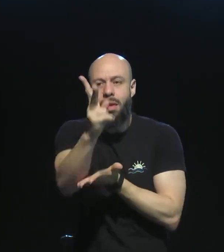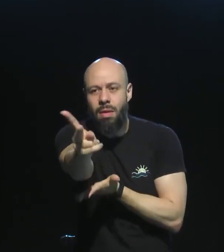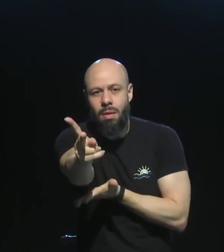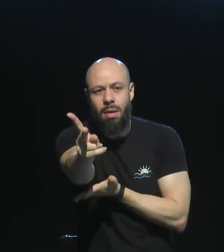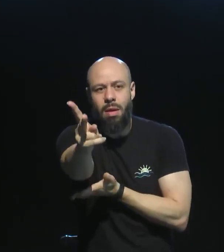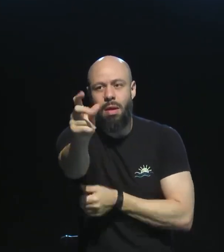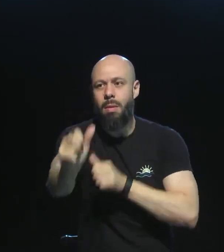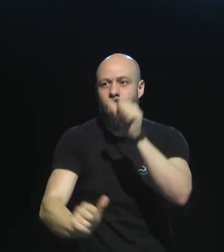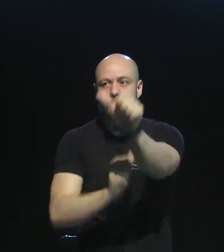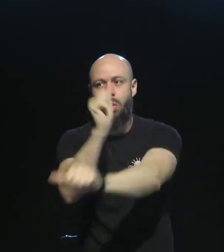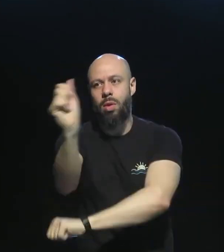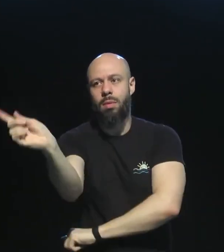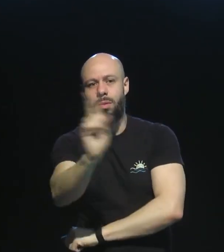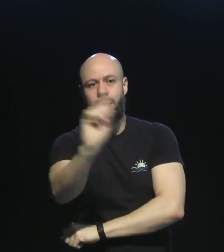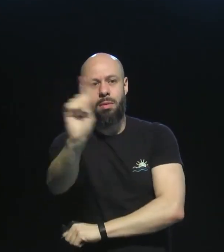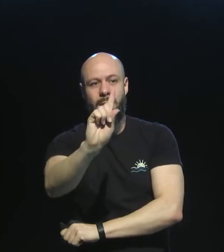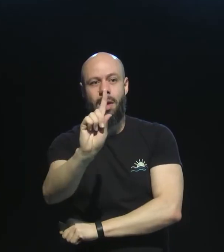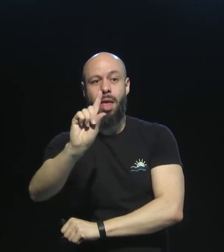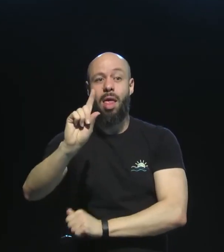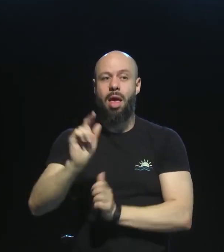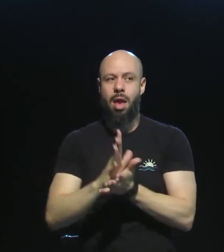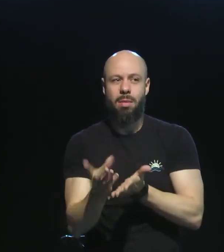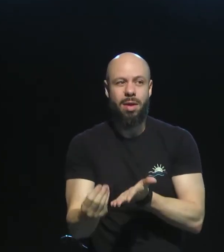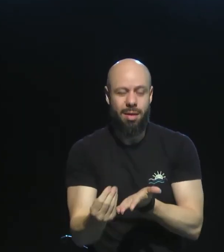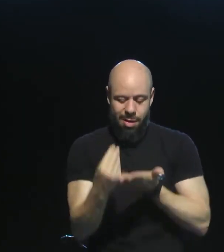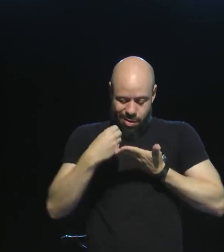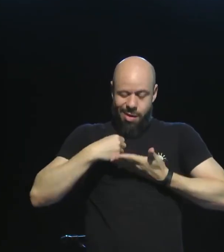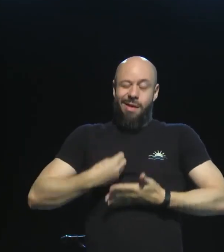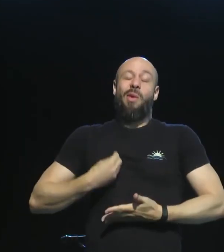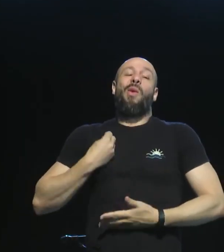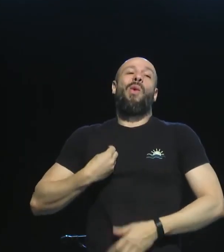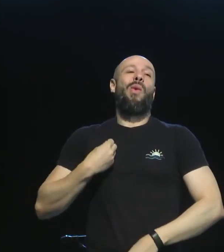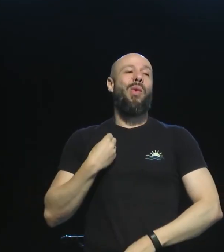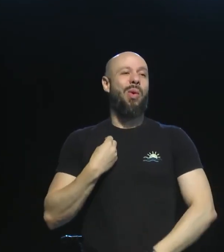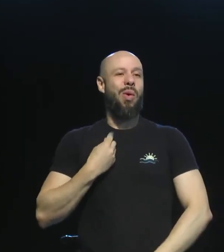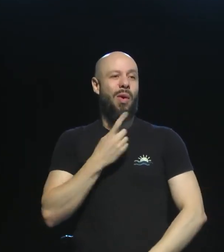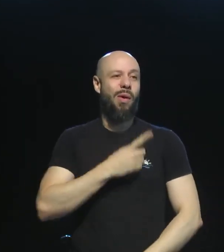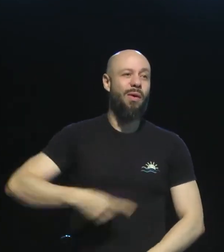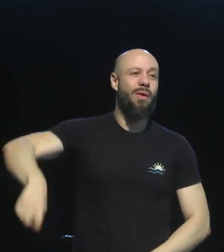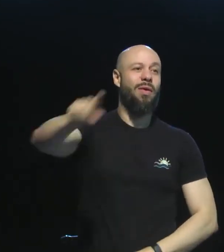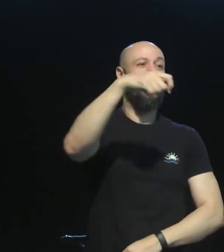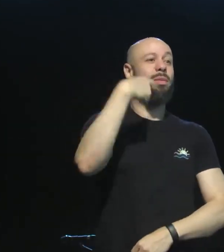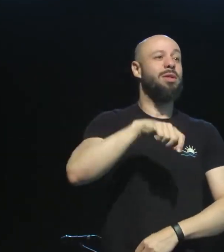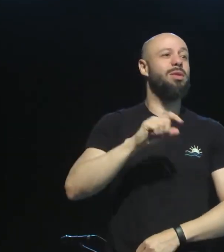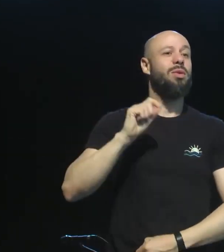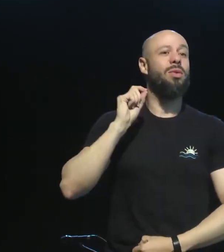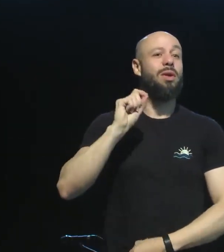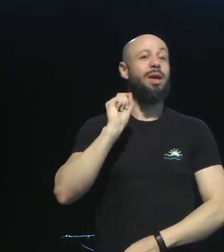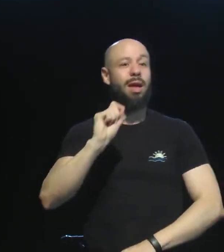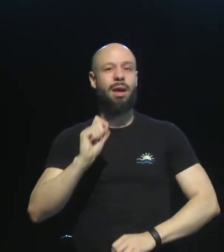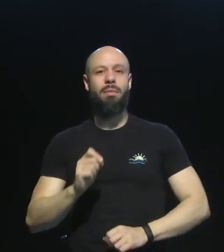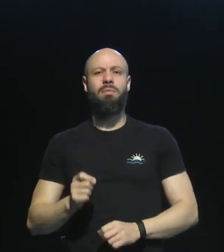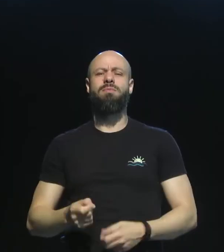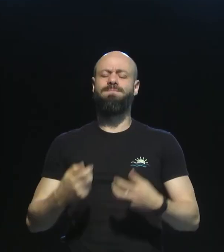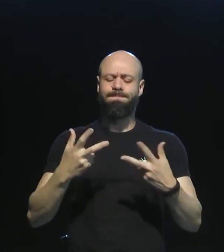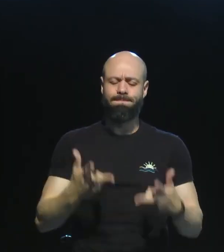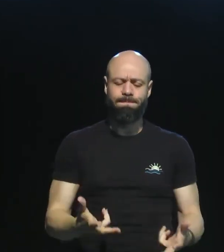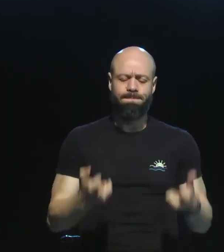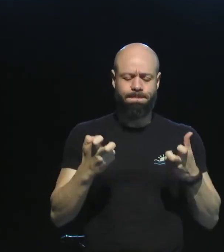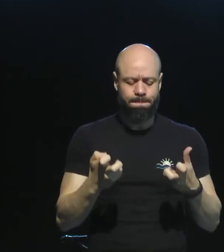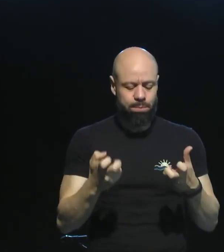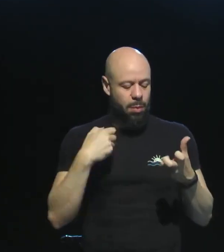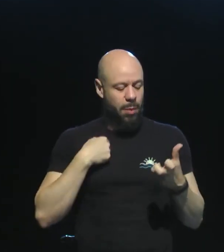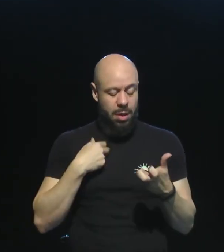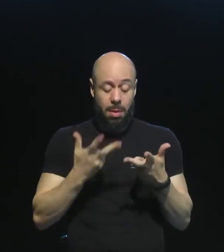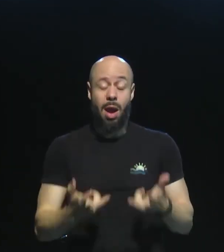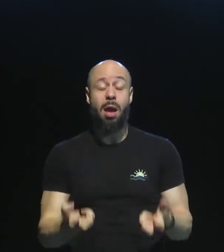palavra de Deus é viva. Por isso ele diz, vocês devem pregar a palavra de Deus. Vocês devem